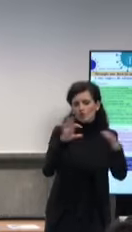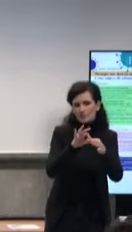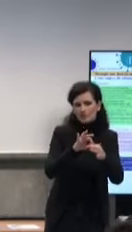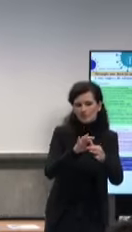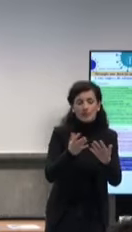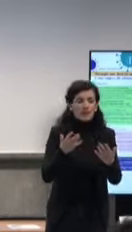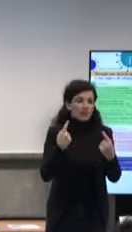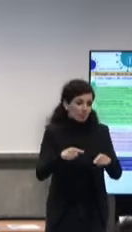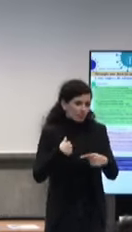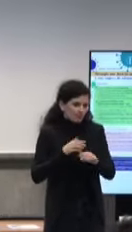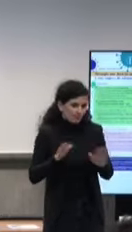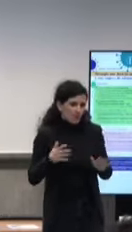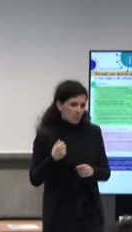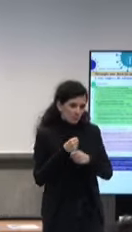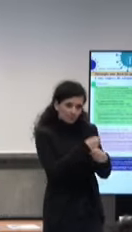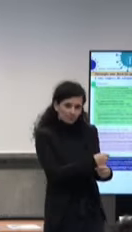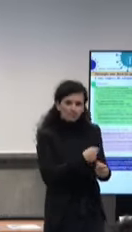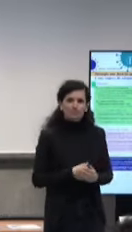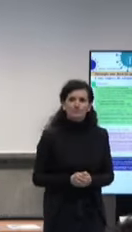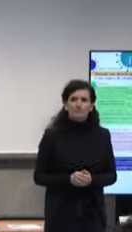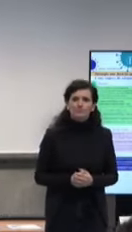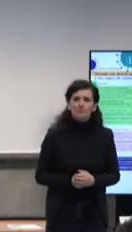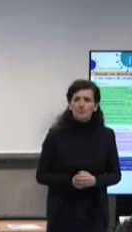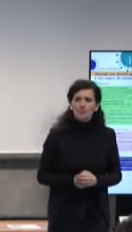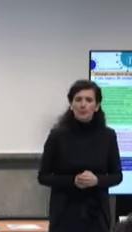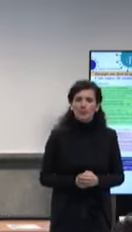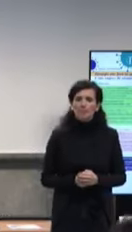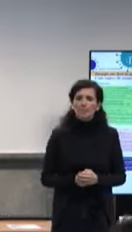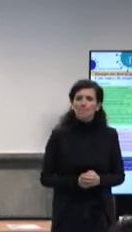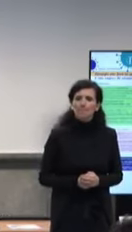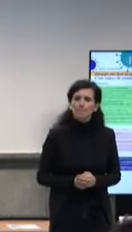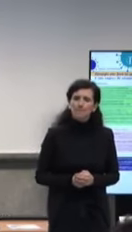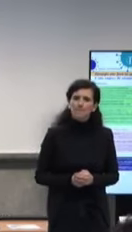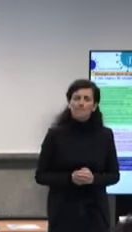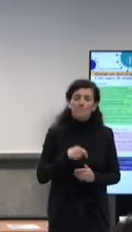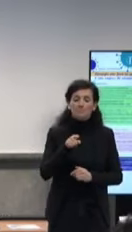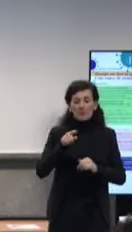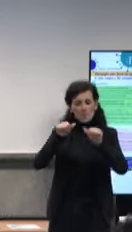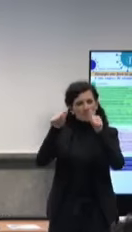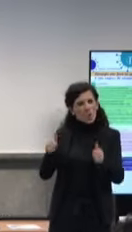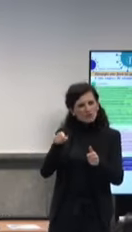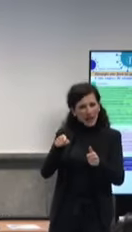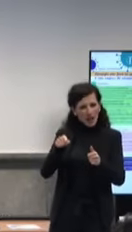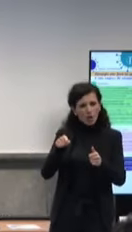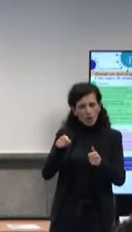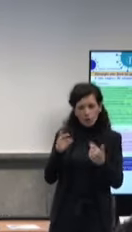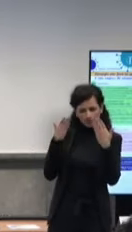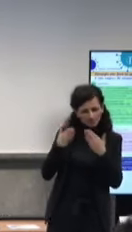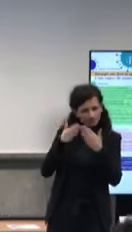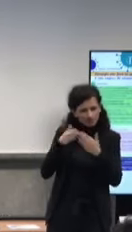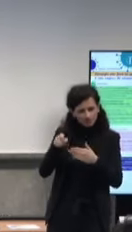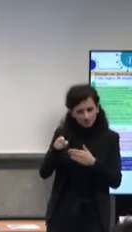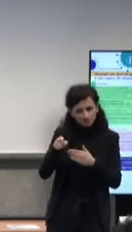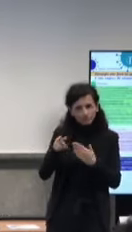vuoi soltanto sono dato una cosa tanto per essere precisi il valore del modello e quando ci indica che